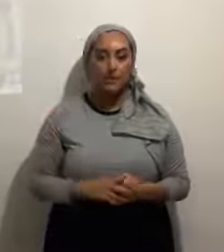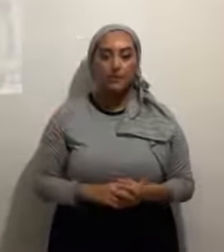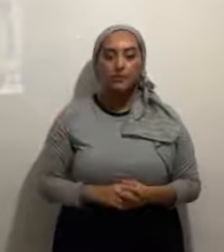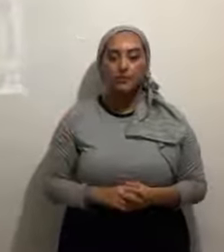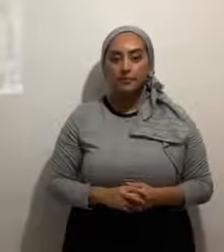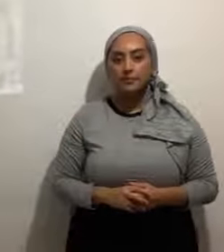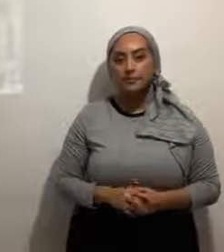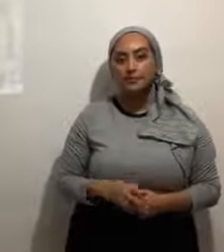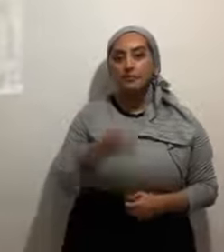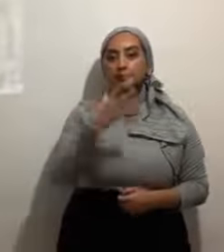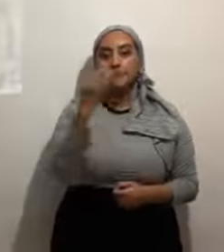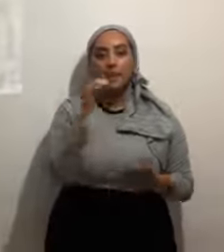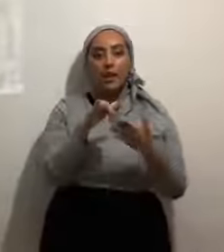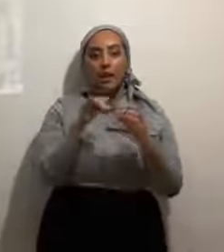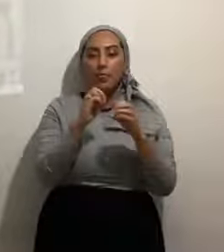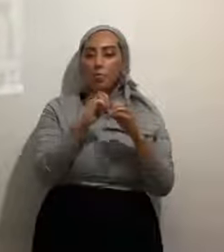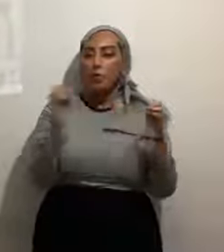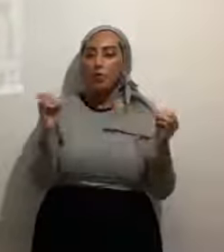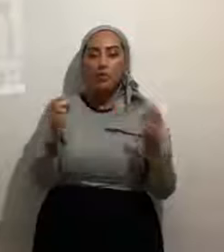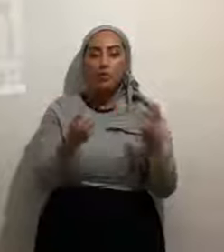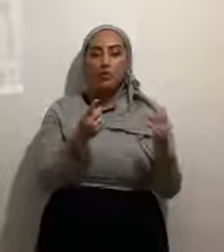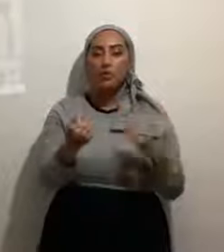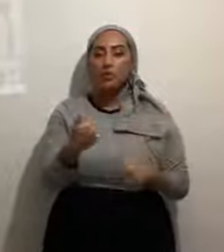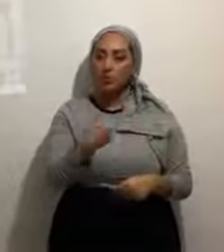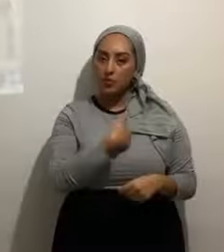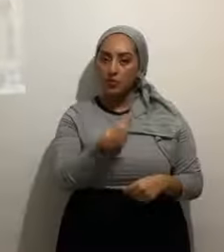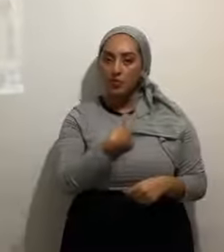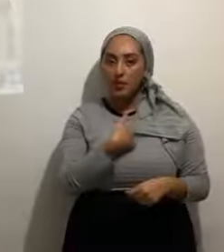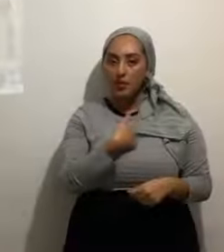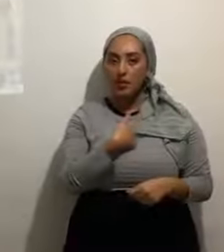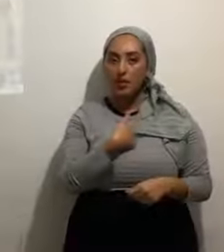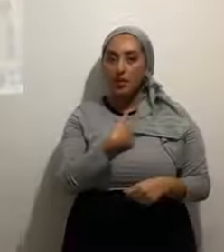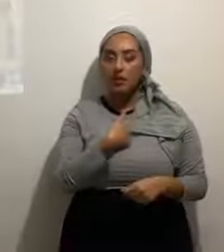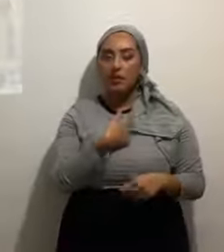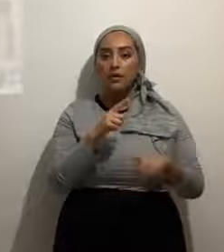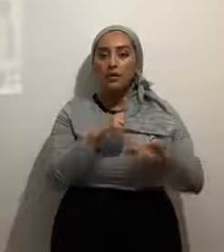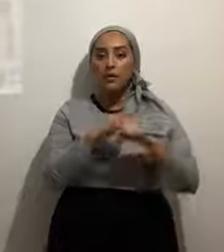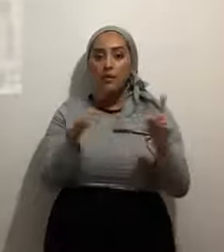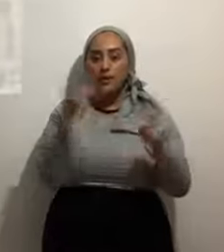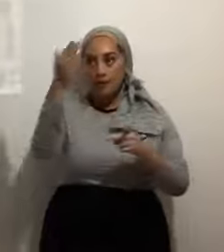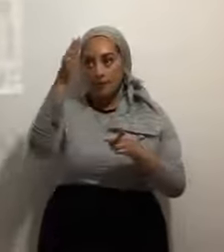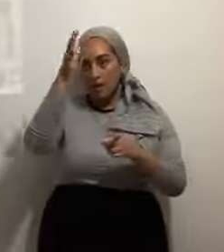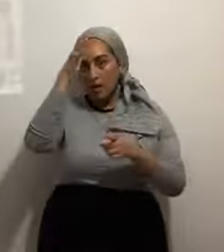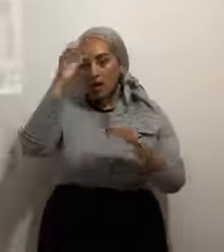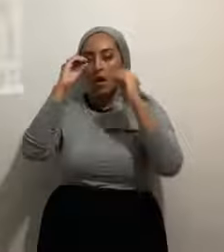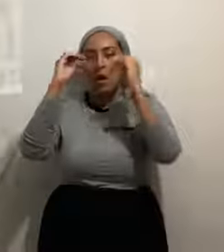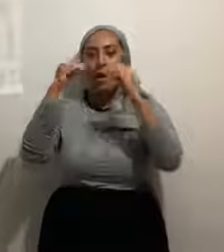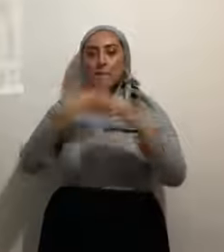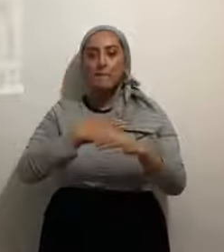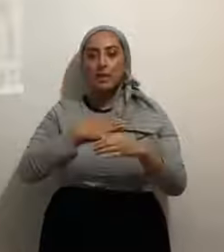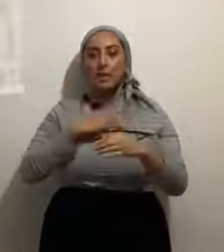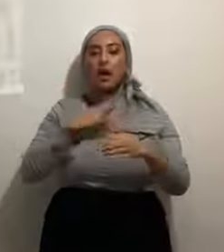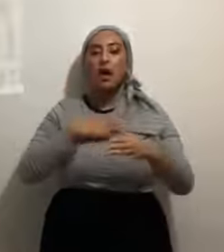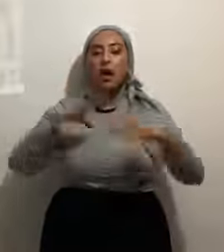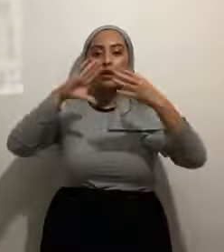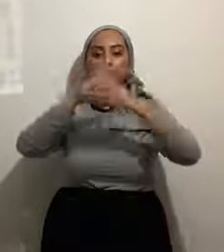y que nada hago por mí mismo, sino que según me enseñó el Padre, así hablo, porque Él